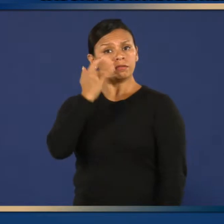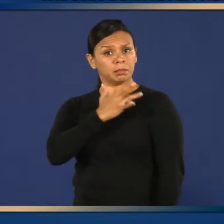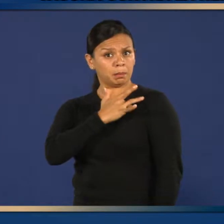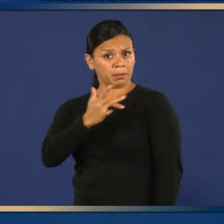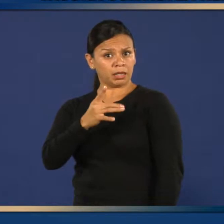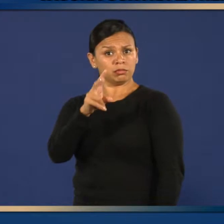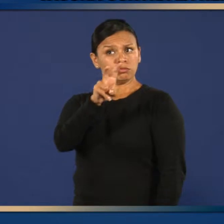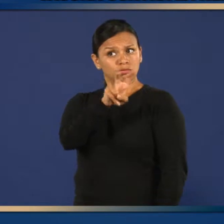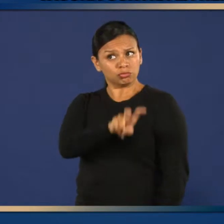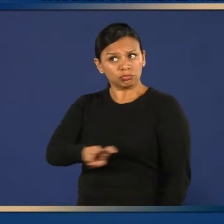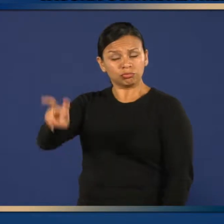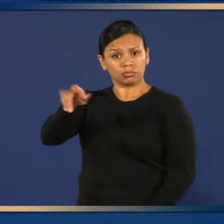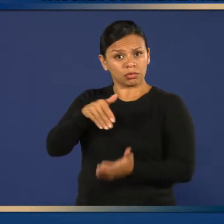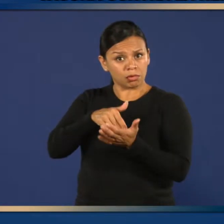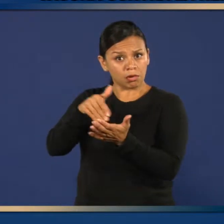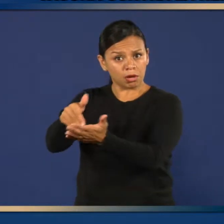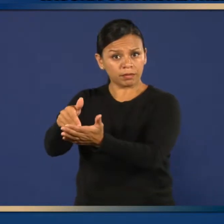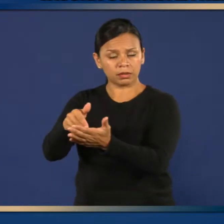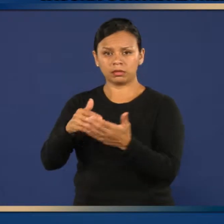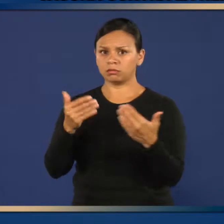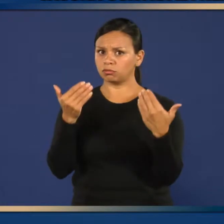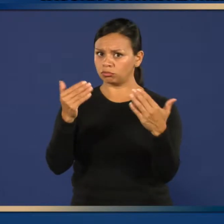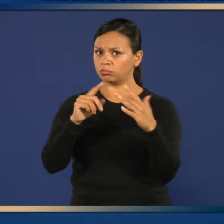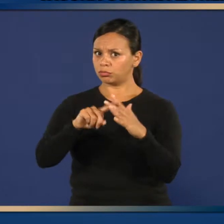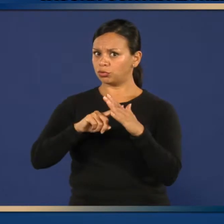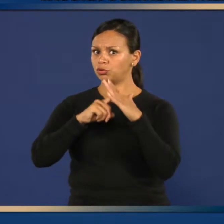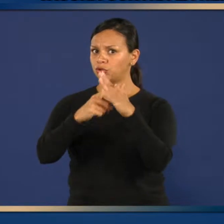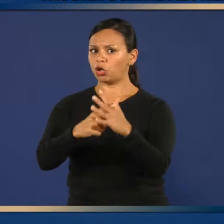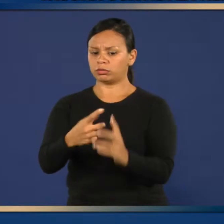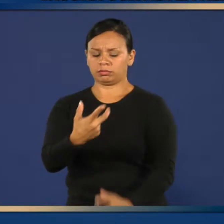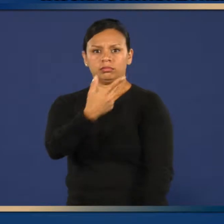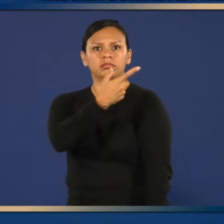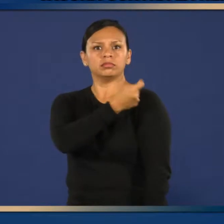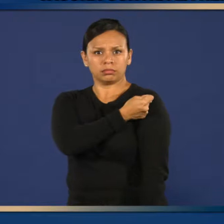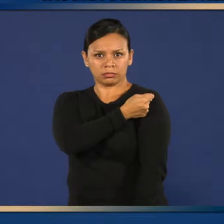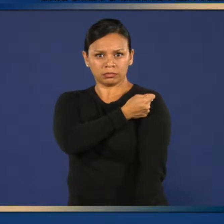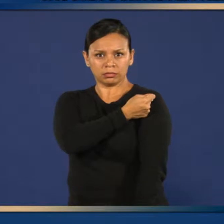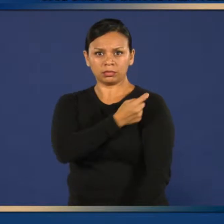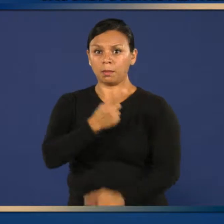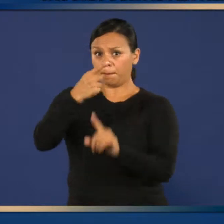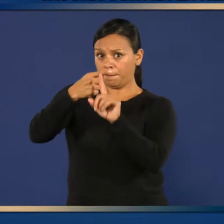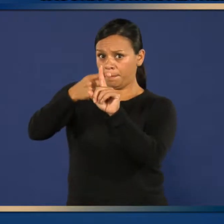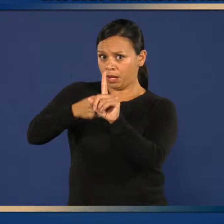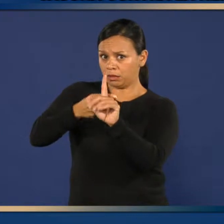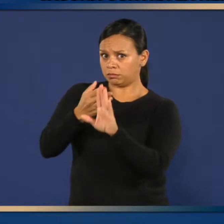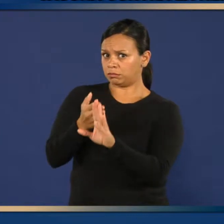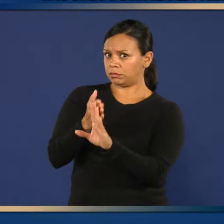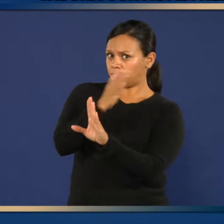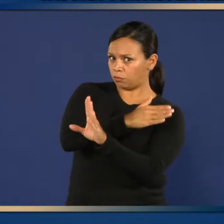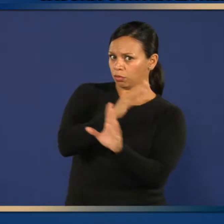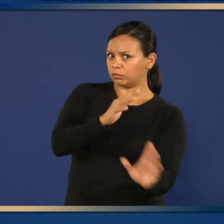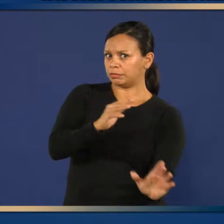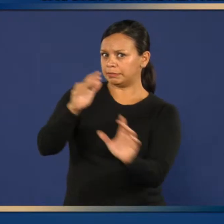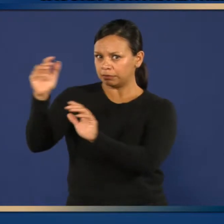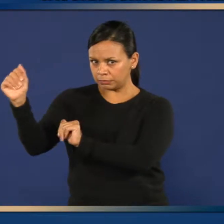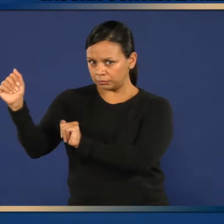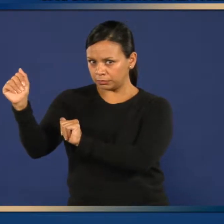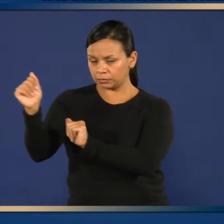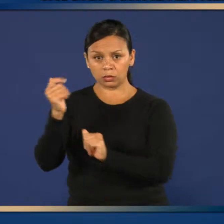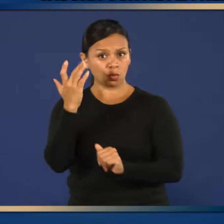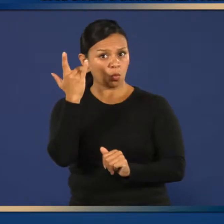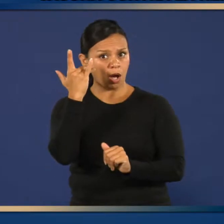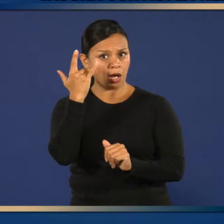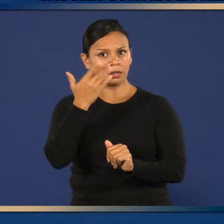para los viajeros la serie de vacunas debe empezar por lo menos un mes antes de viajar para